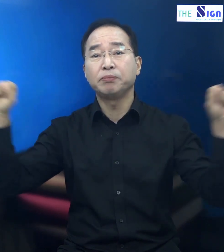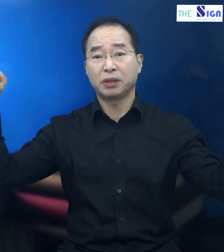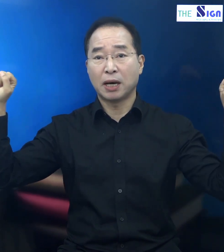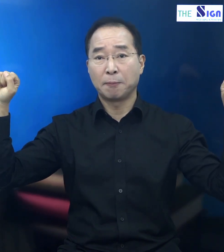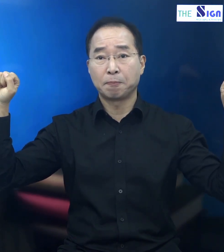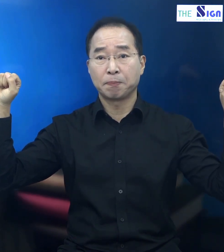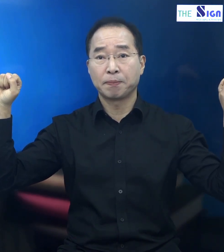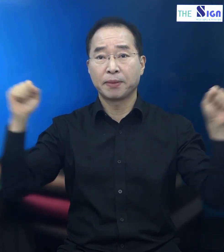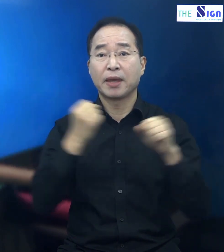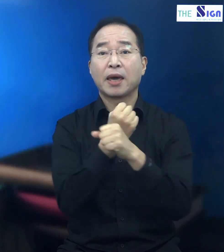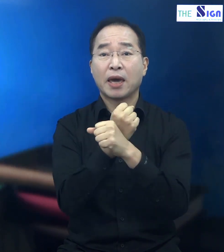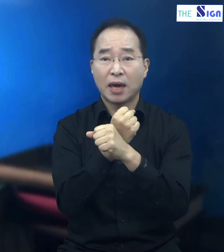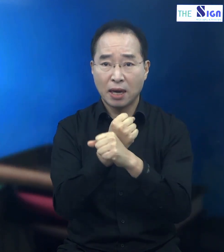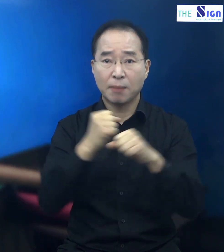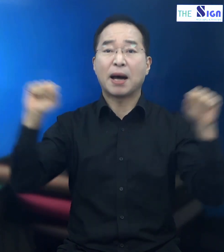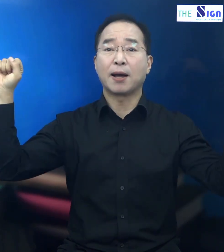돌립니다. 해방.